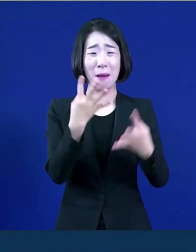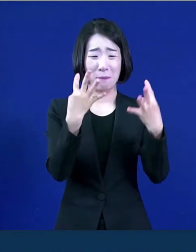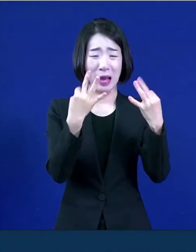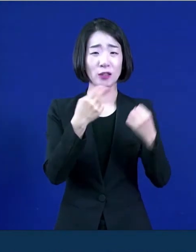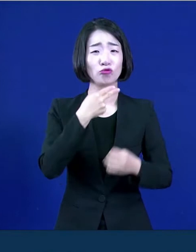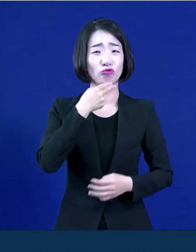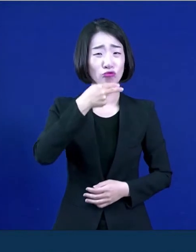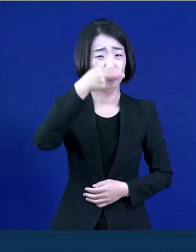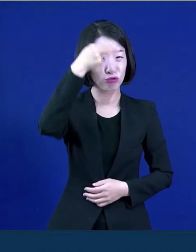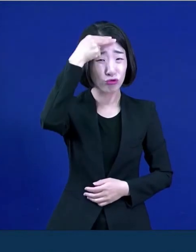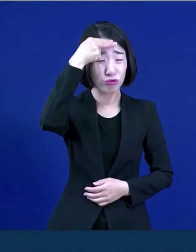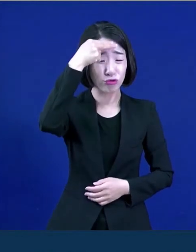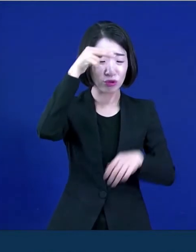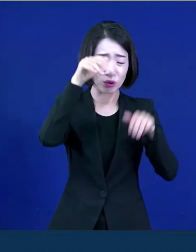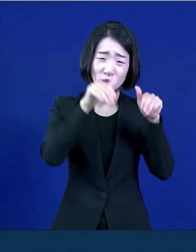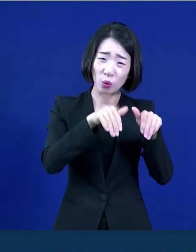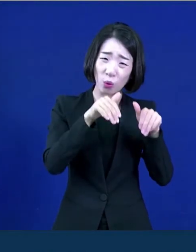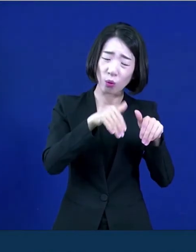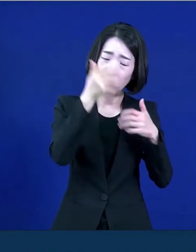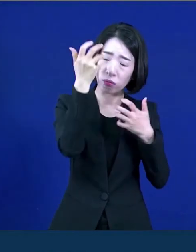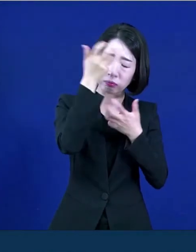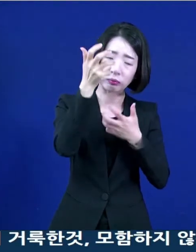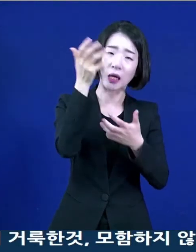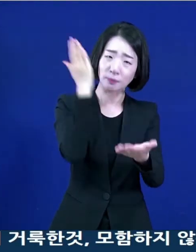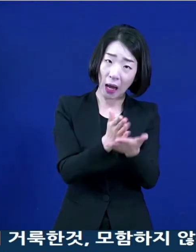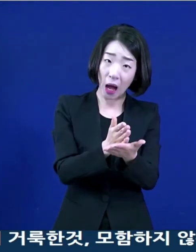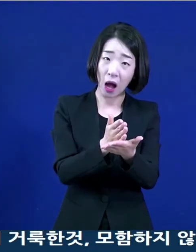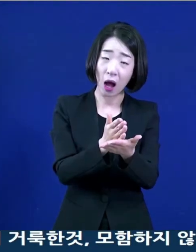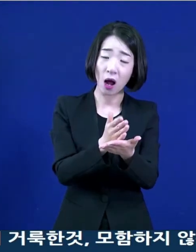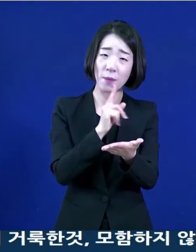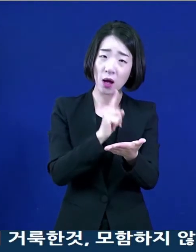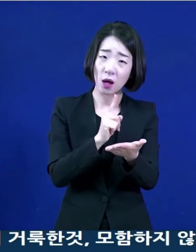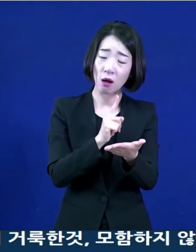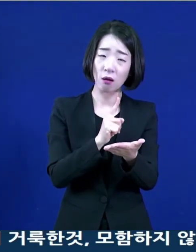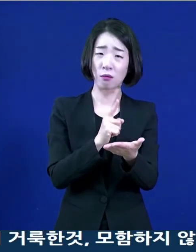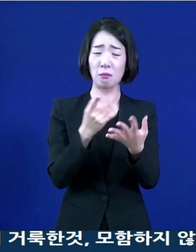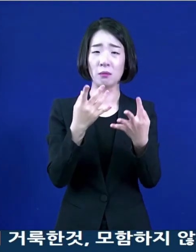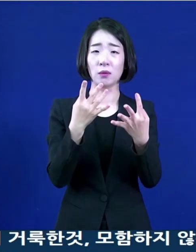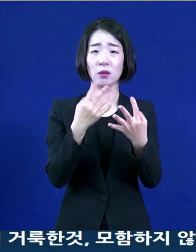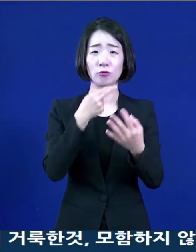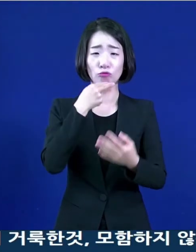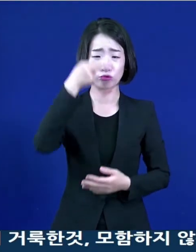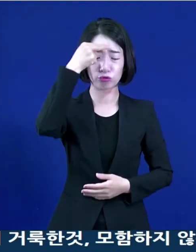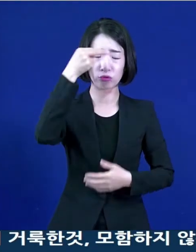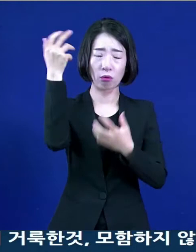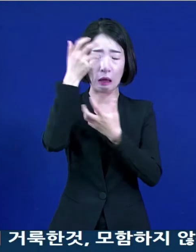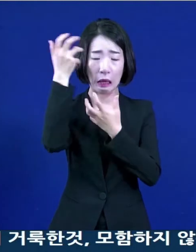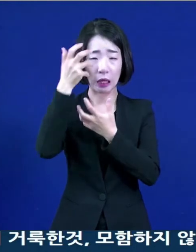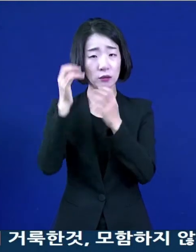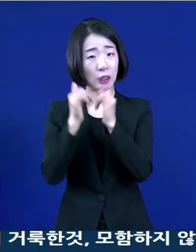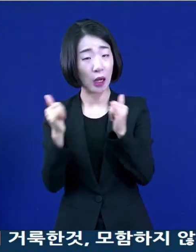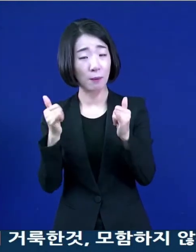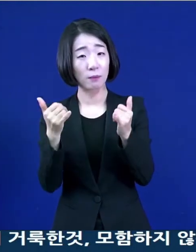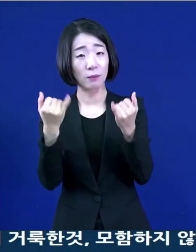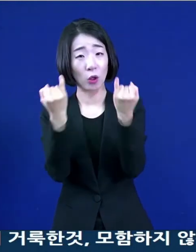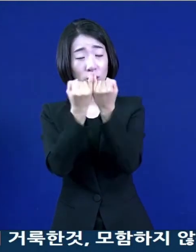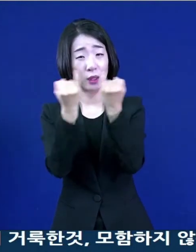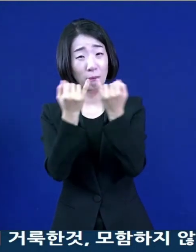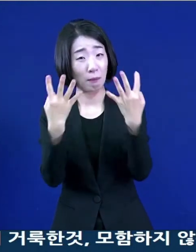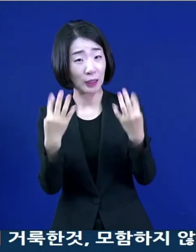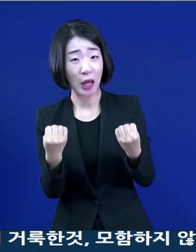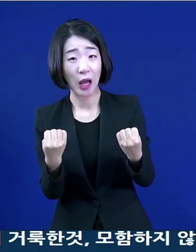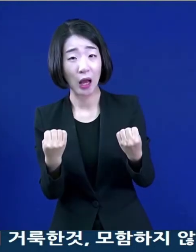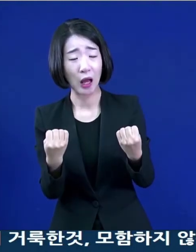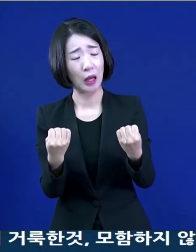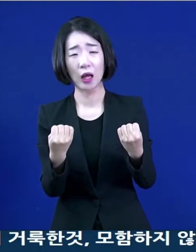술의 종이 되지 않고, 여성들이 이렇게 많은 술의 종이 되는 경우를 저는 못